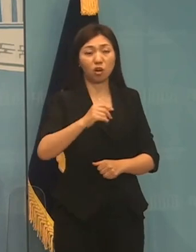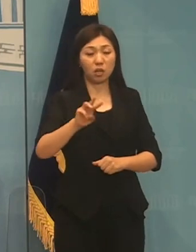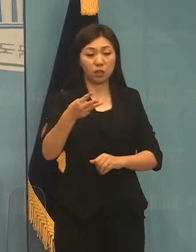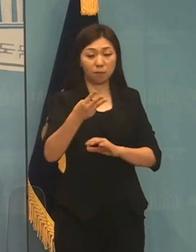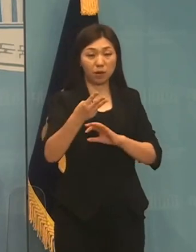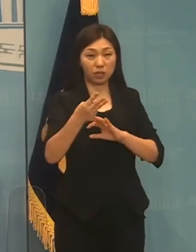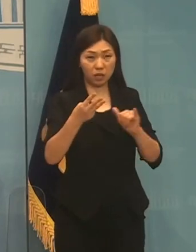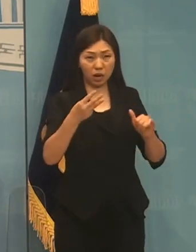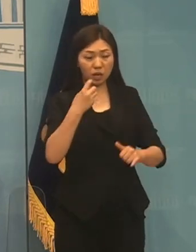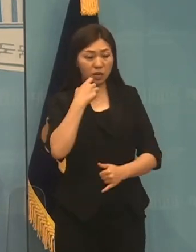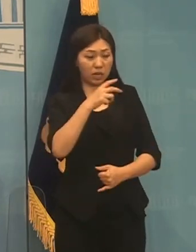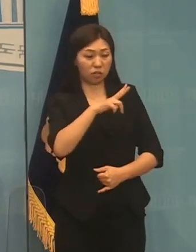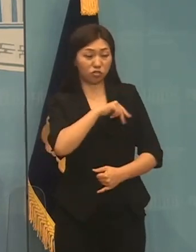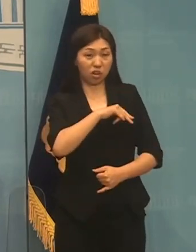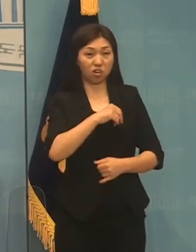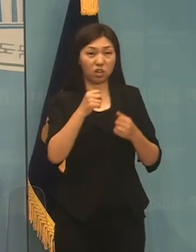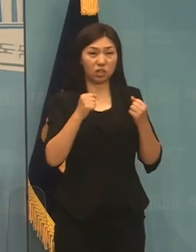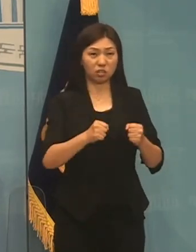관해